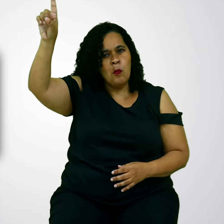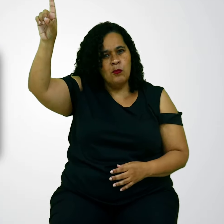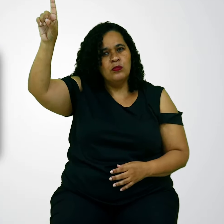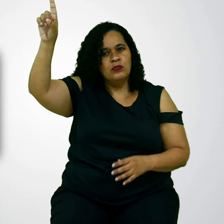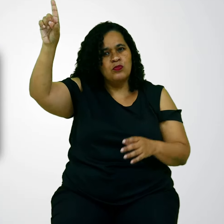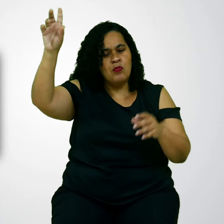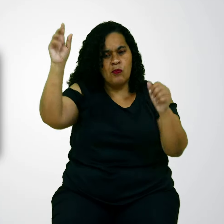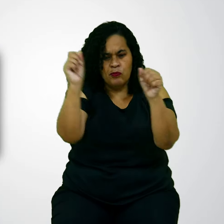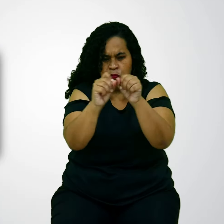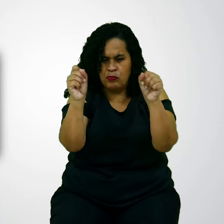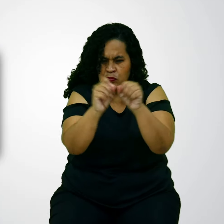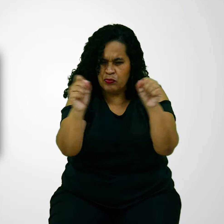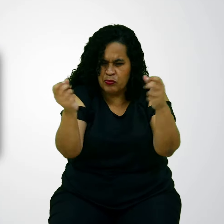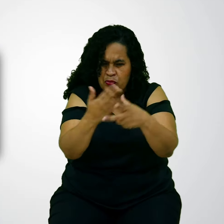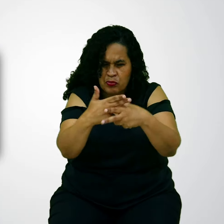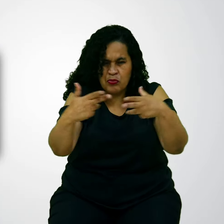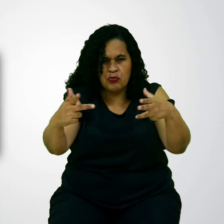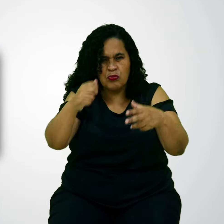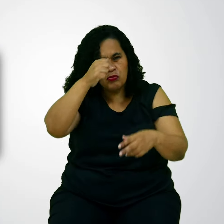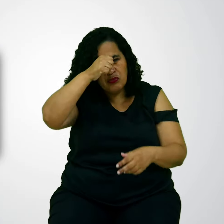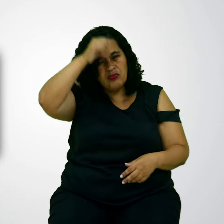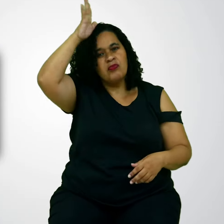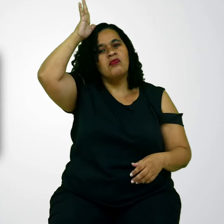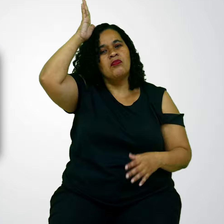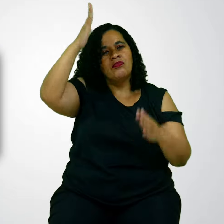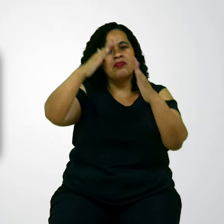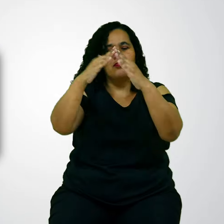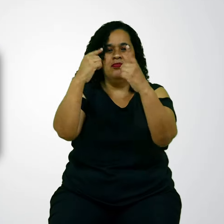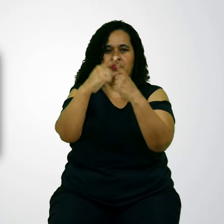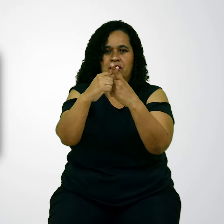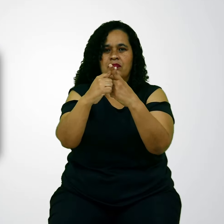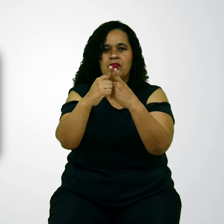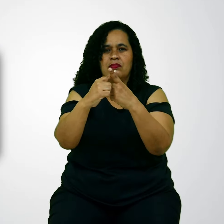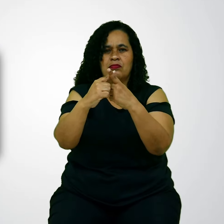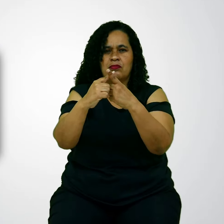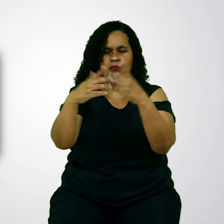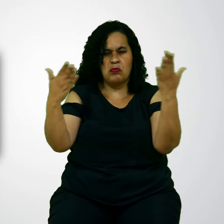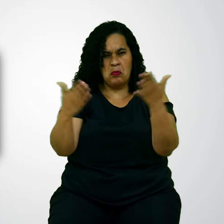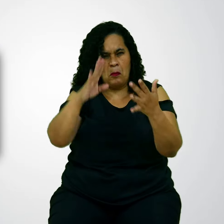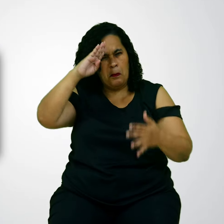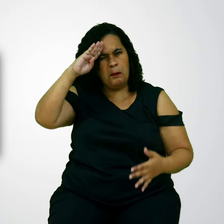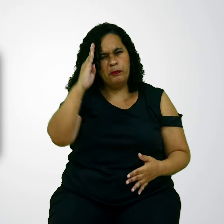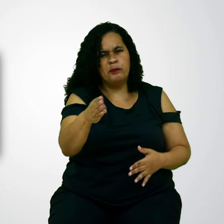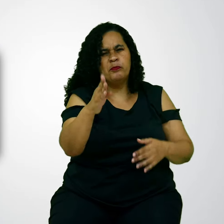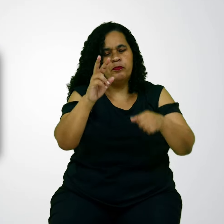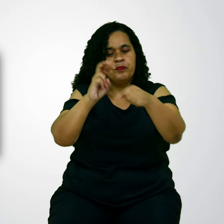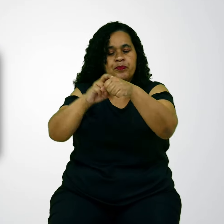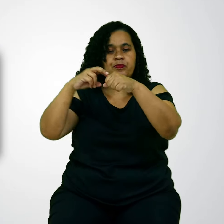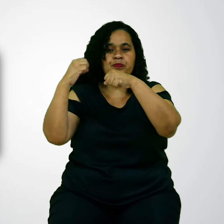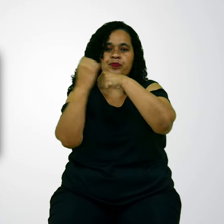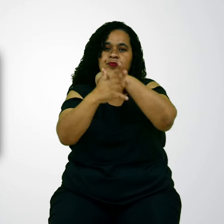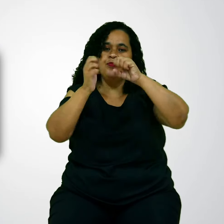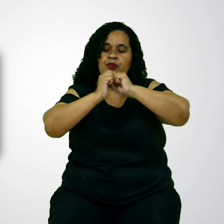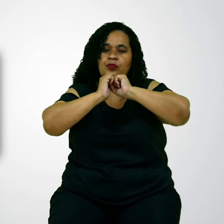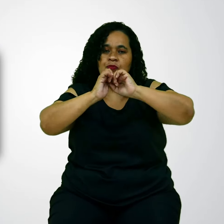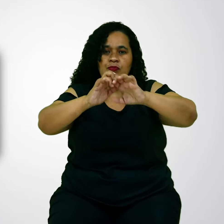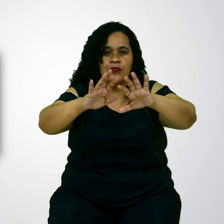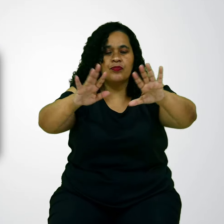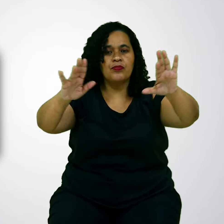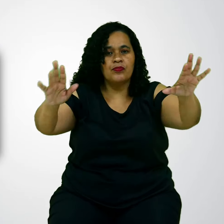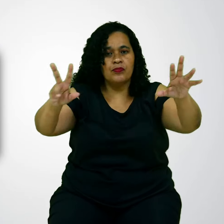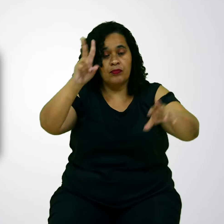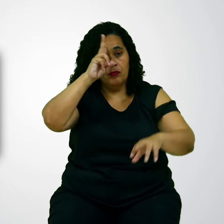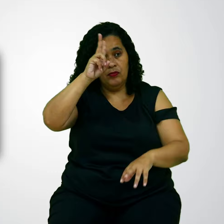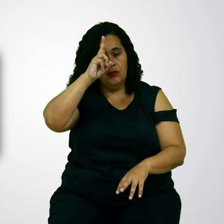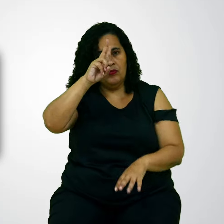grande avivamento na igreja, principalmente agora no período de pandemia, onde a gente conversou sobre isso aqui com o pastor Felipe, quando